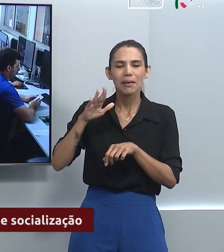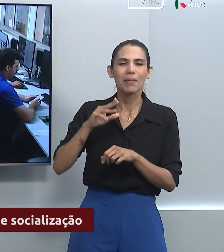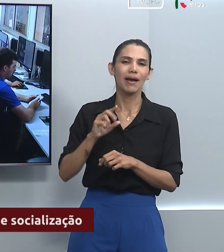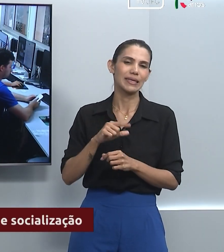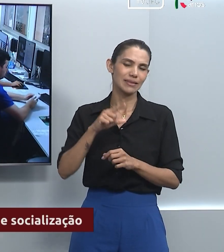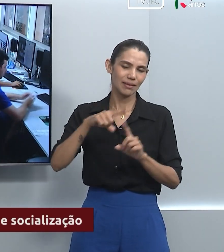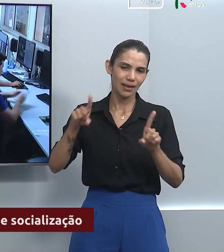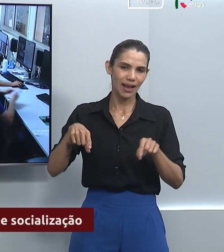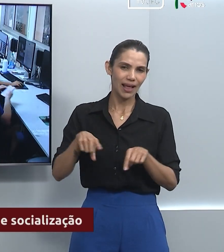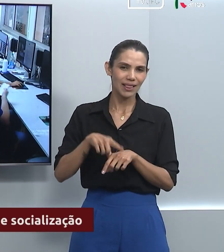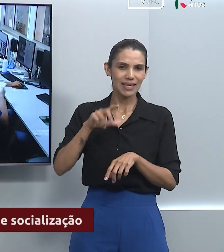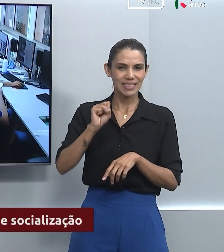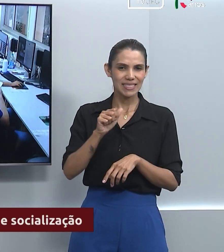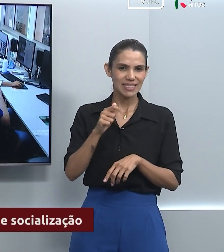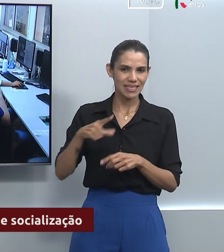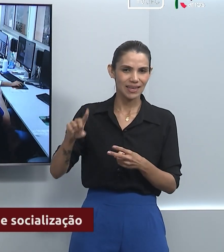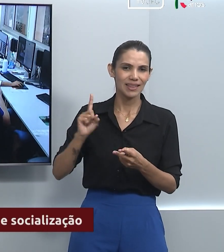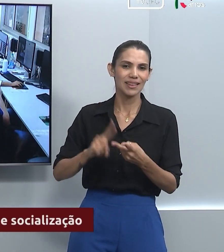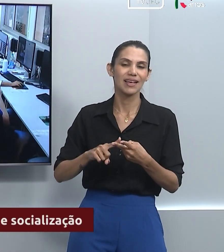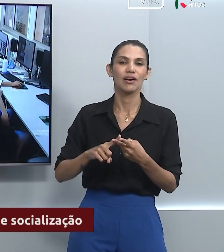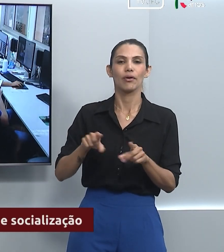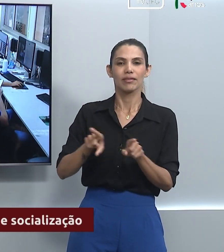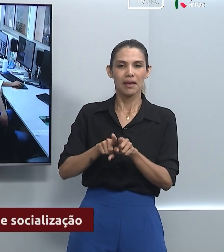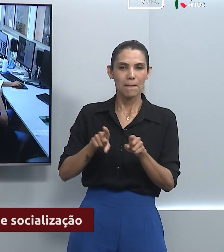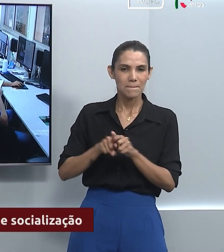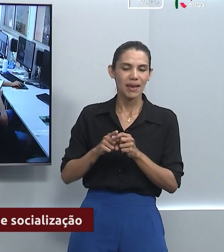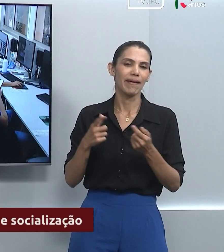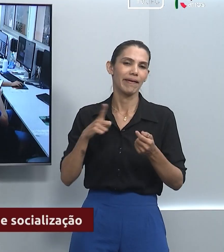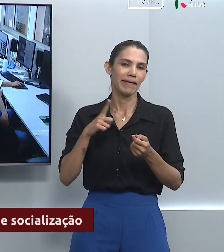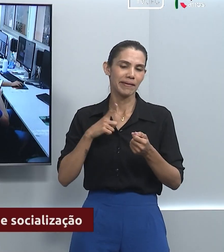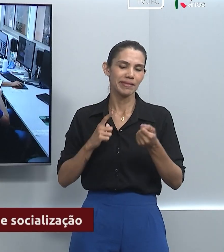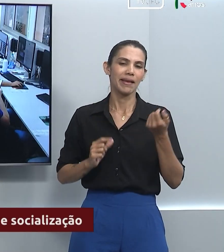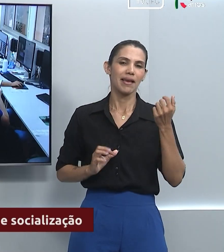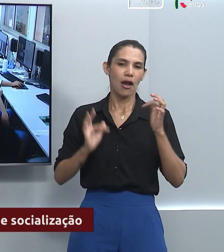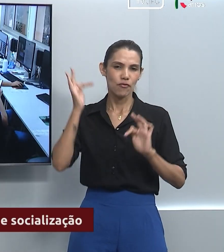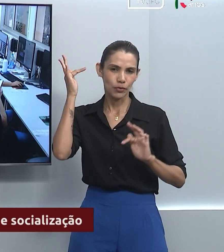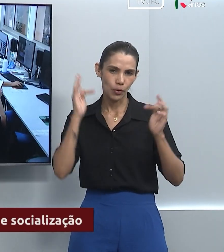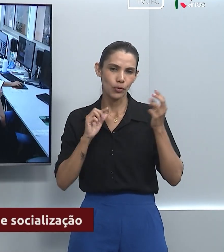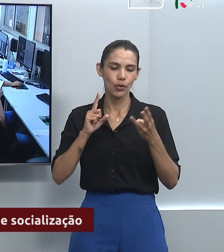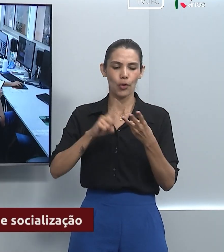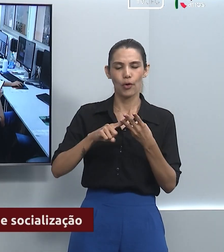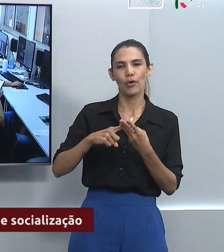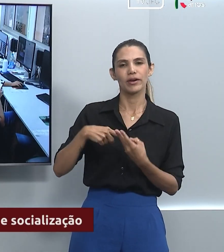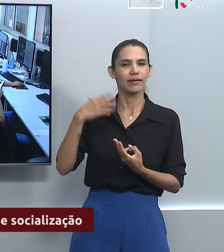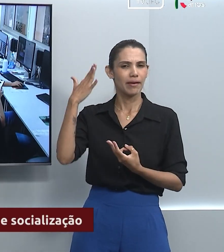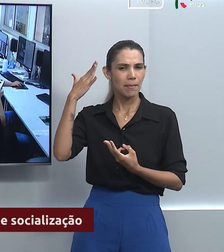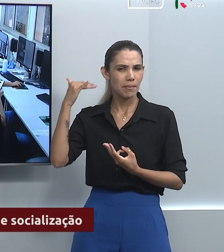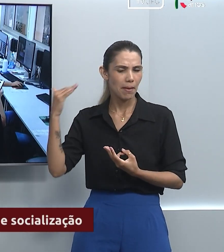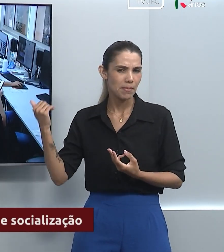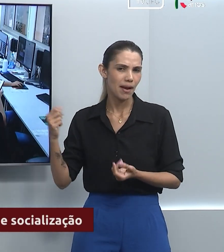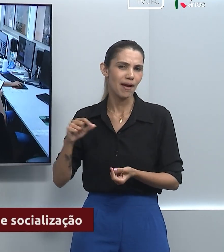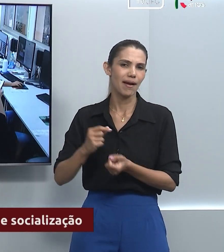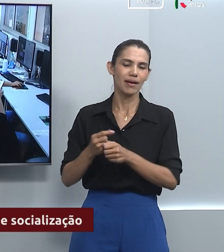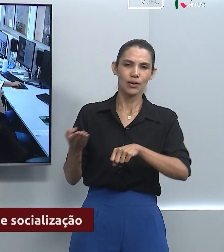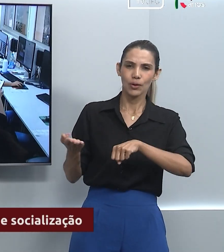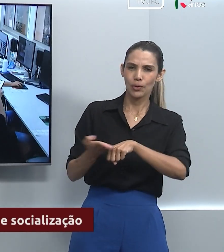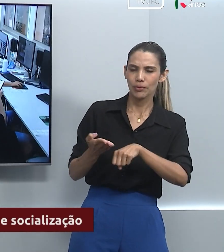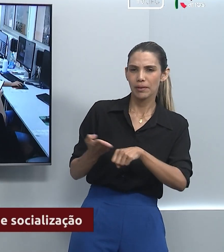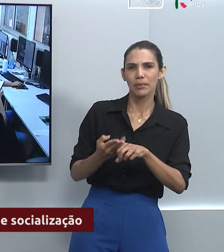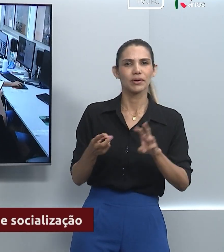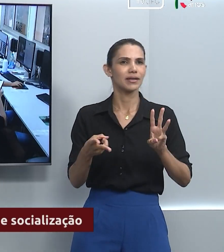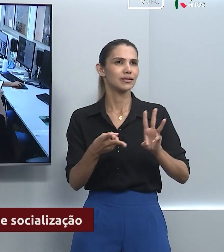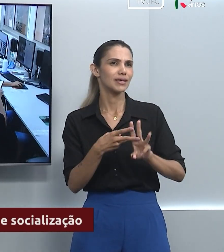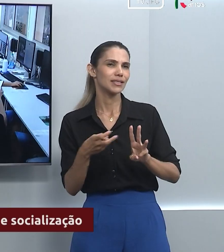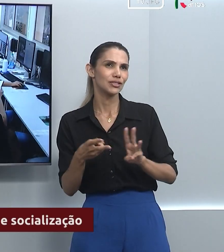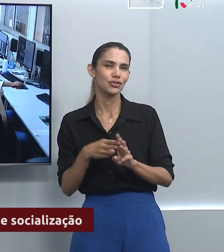salão, que o flamenco se inclui, as folclóricas e tradicionais, as danças contemporâneas, indígenas, africanas, indianas, a